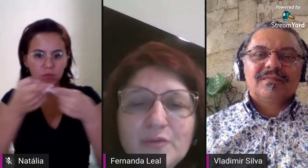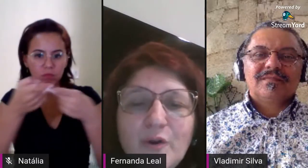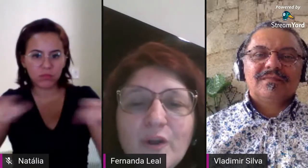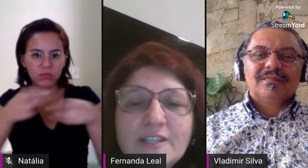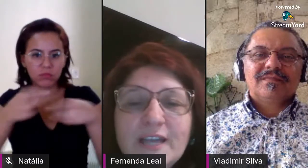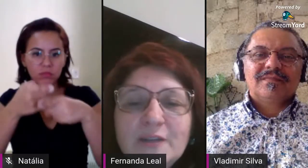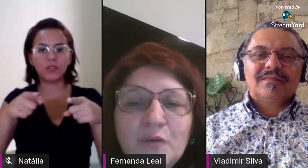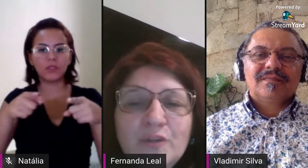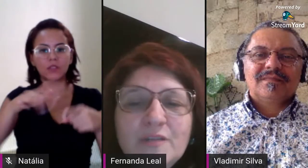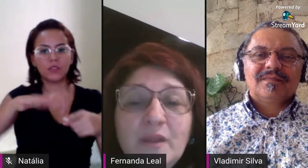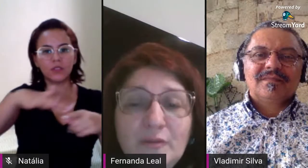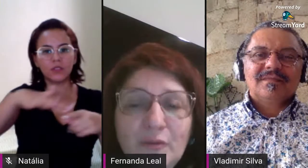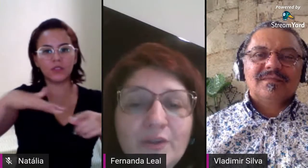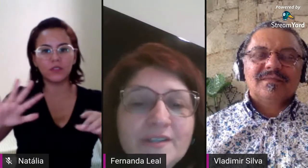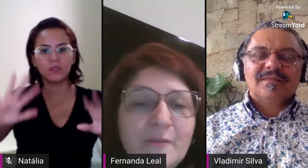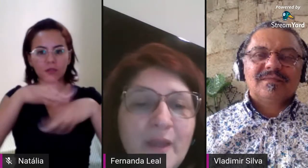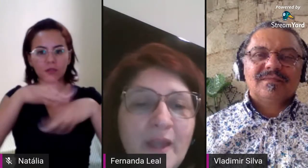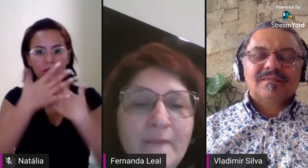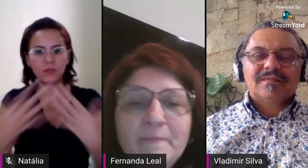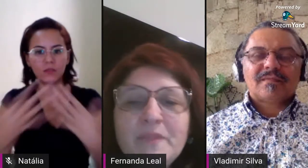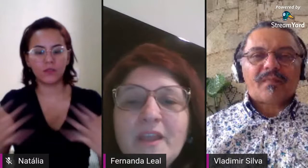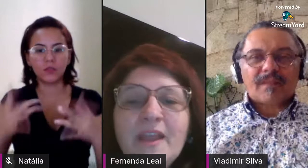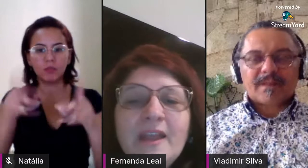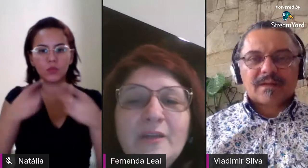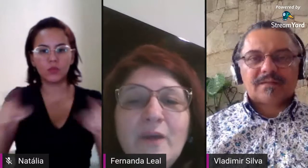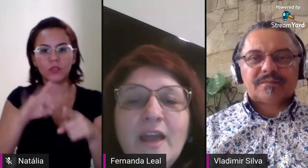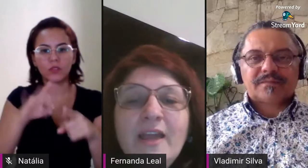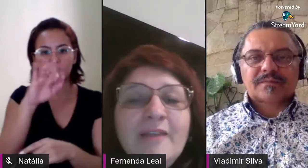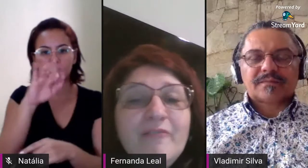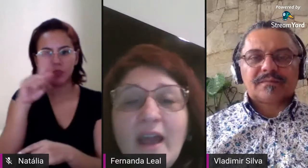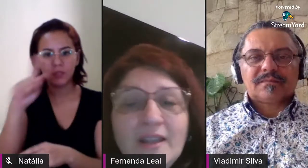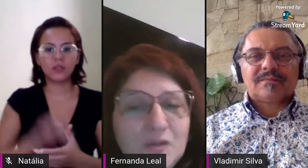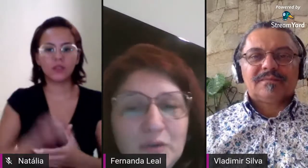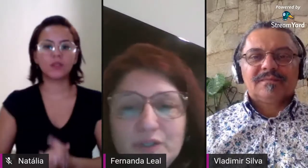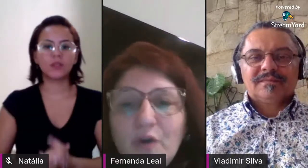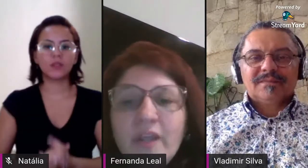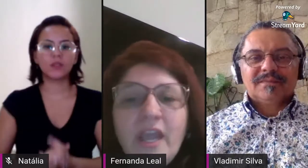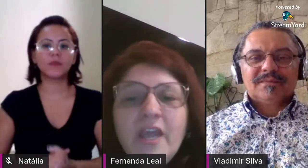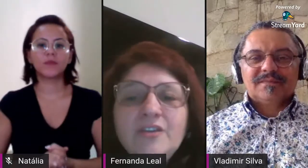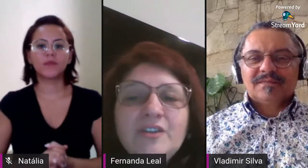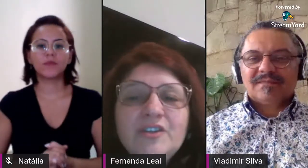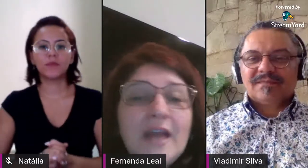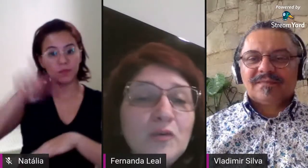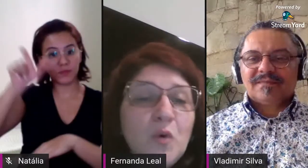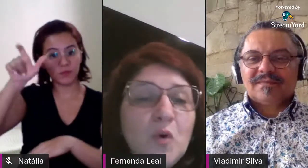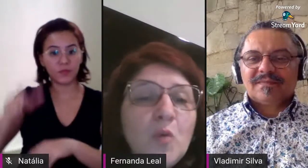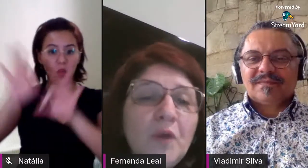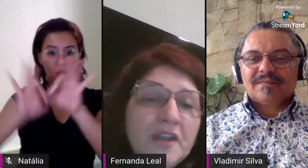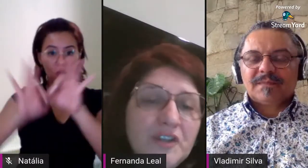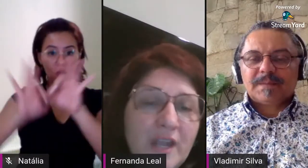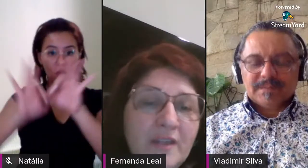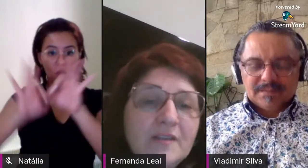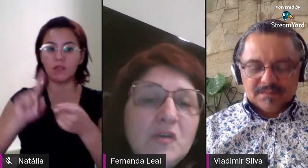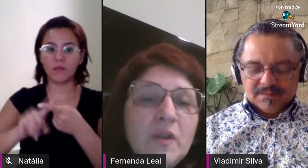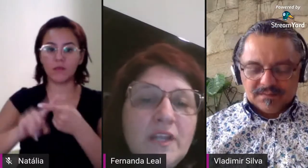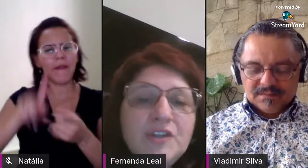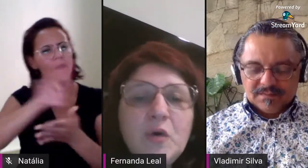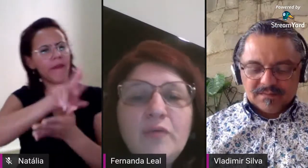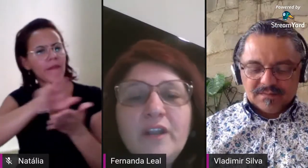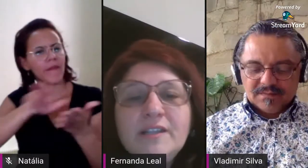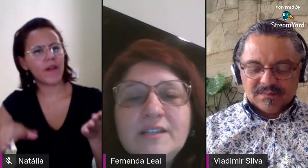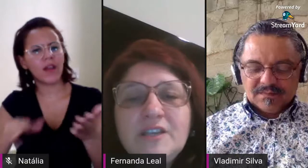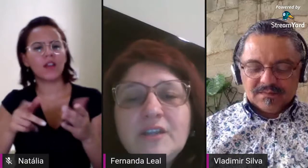um dos organizadores e mentores também, não é? E várias outras orquestras, já atuou como regente,